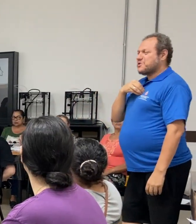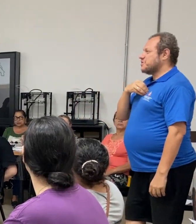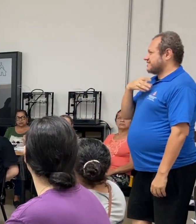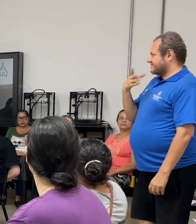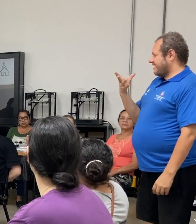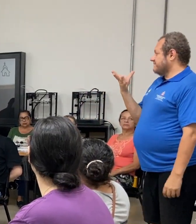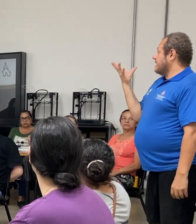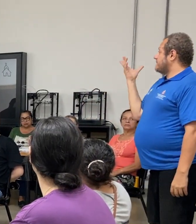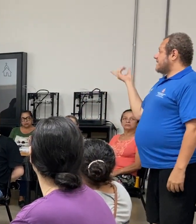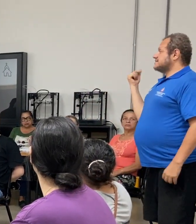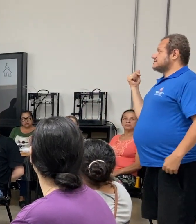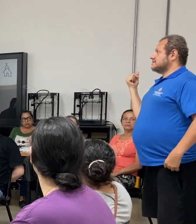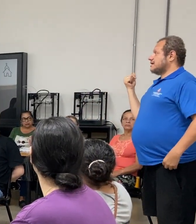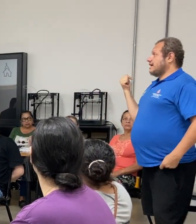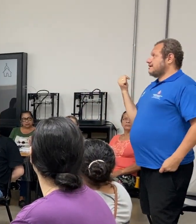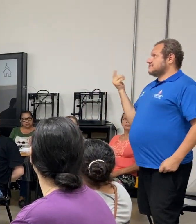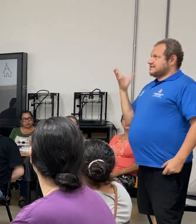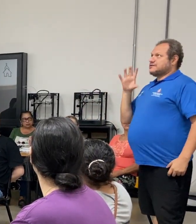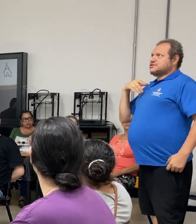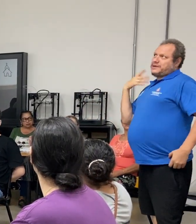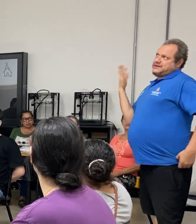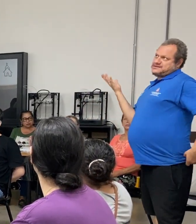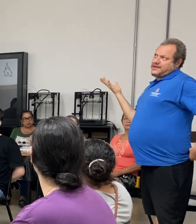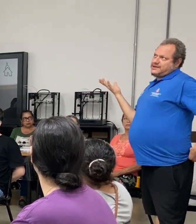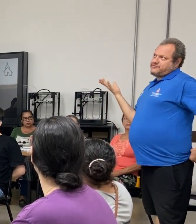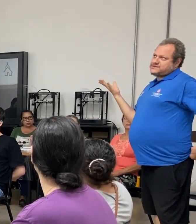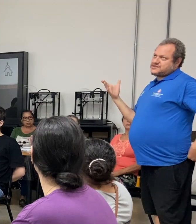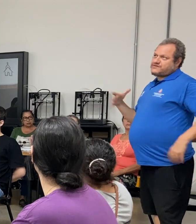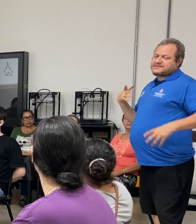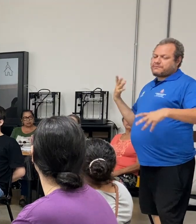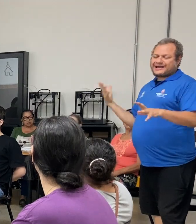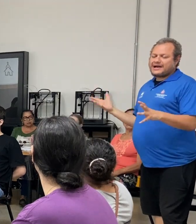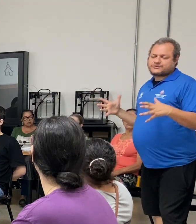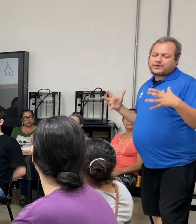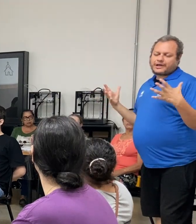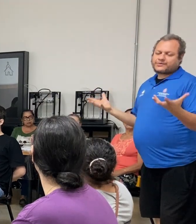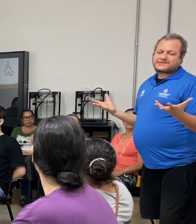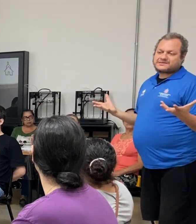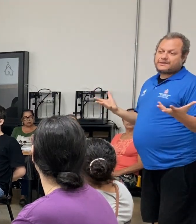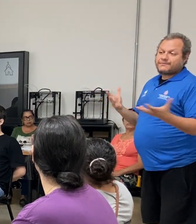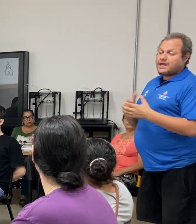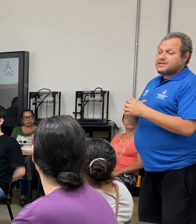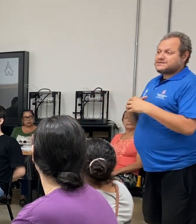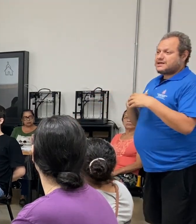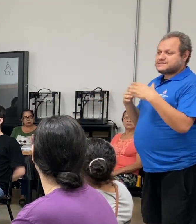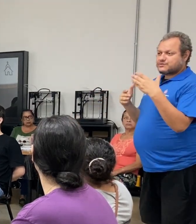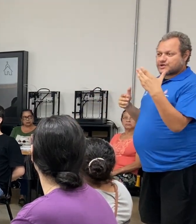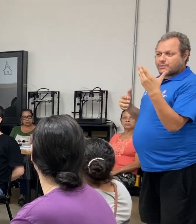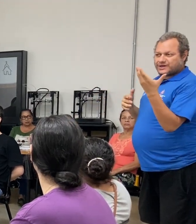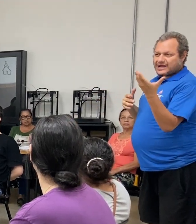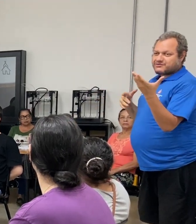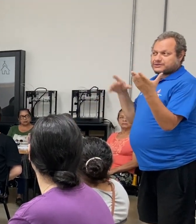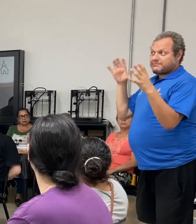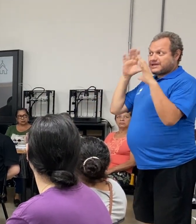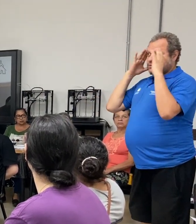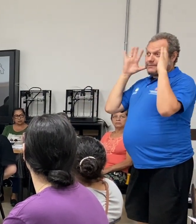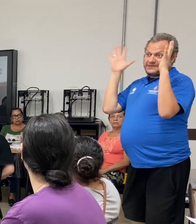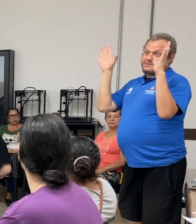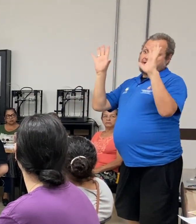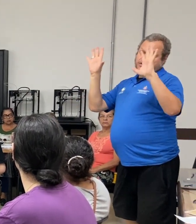Espectadores, né? Mas, se tudo bem, né? Se tivessem pecados, qualquer coisa assim, se eles não se comunicavam também numa perspectiva